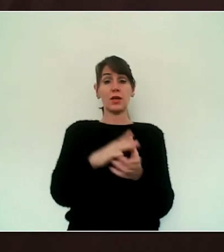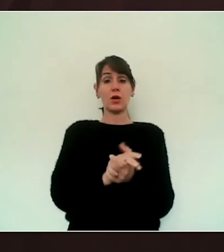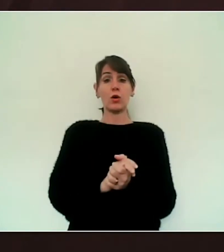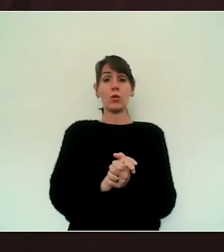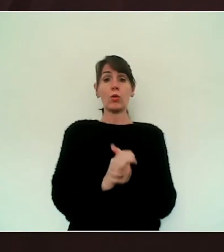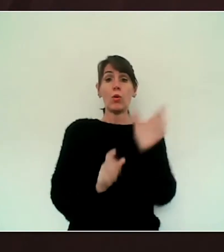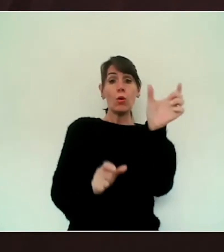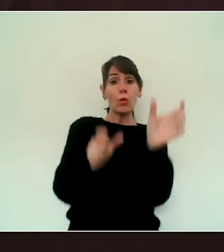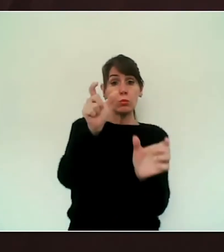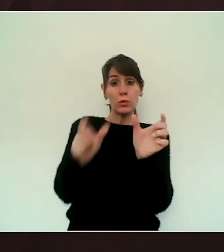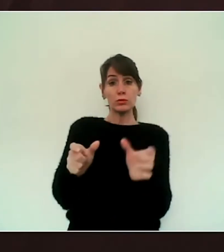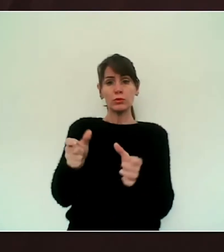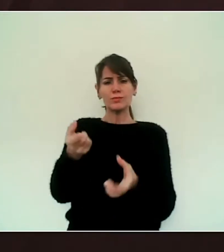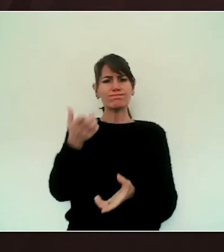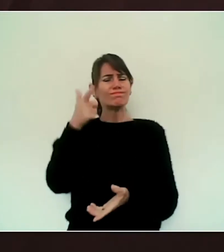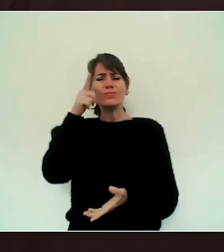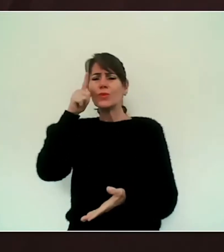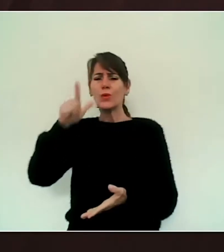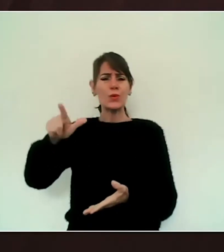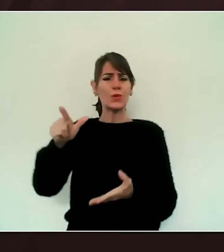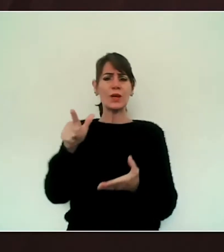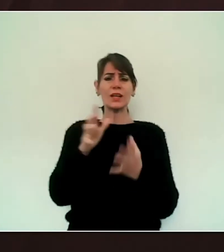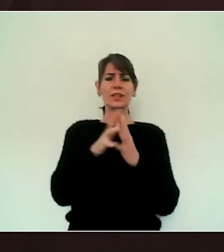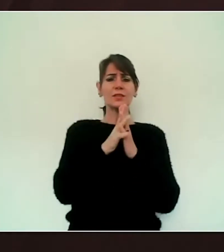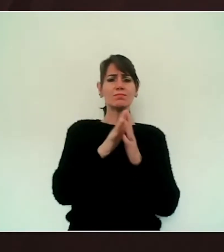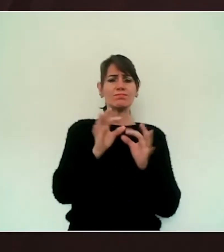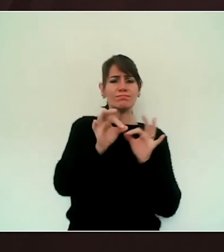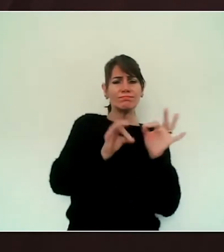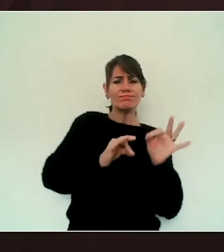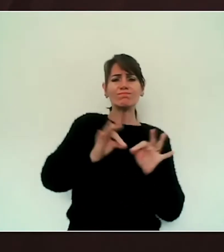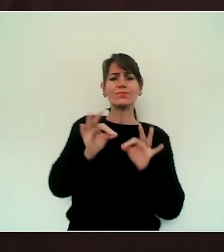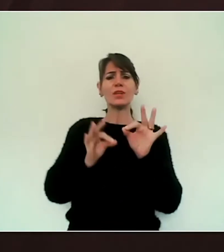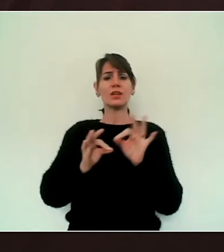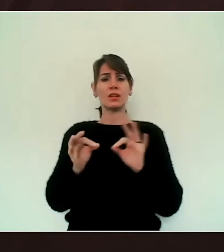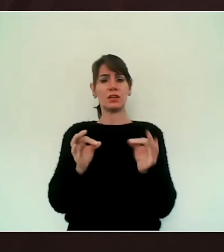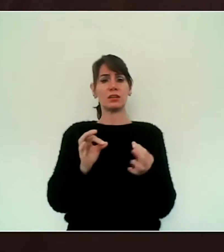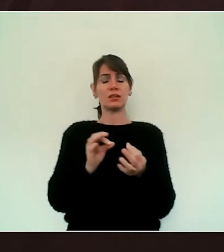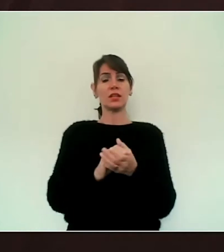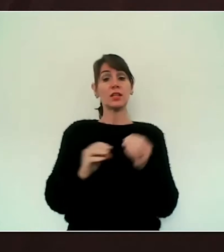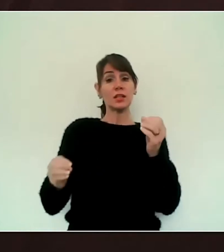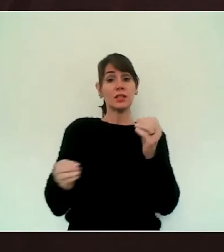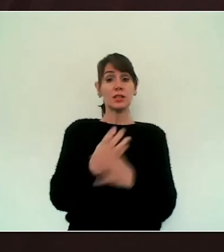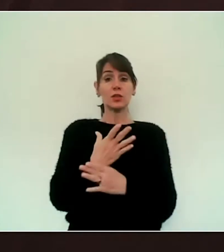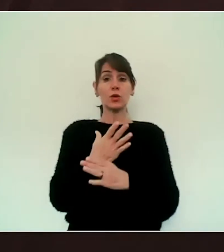cria-se a hierarquia. Ó Senhor Jesus.